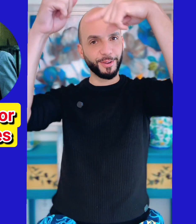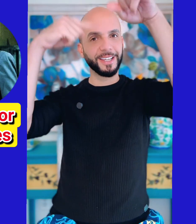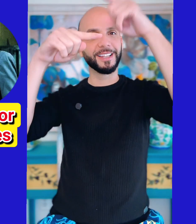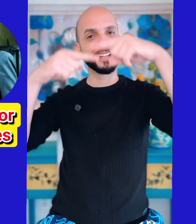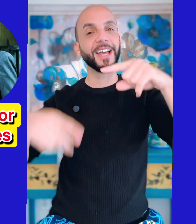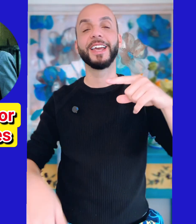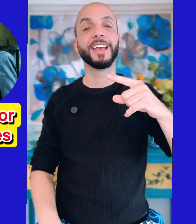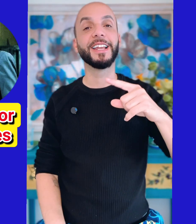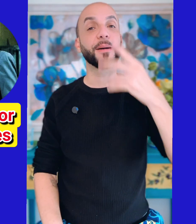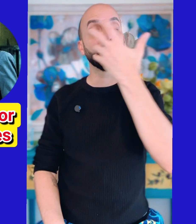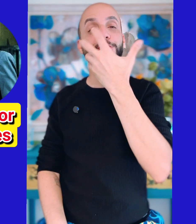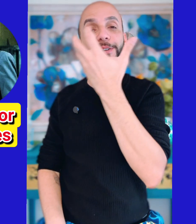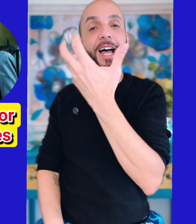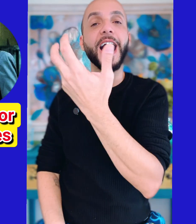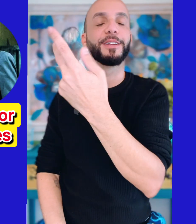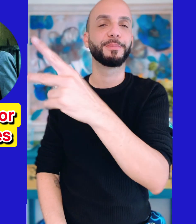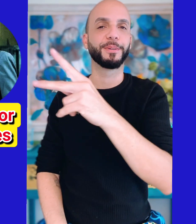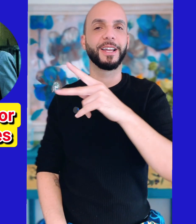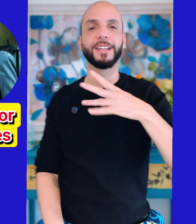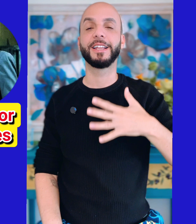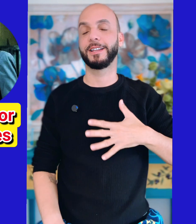Florinda, né? Ele é apaixonado por ela, né? Então,